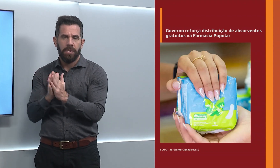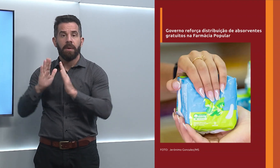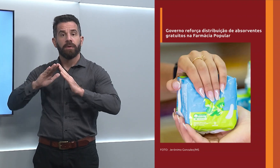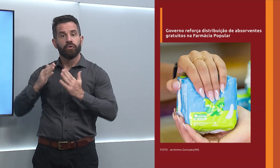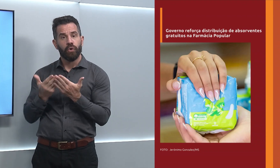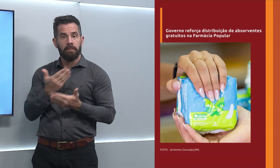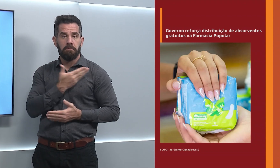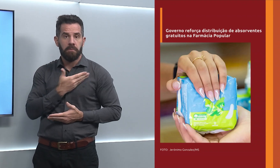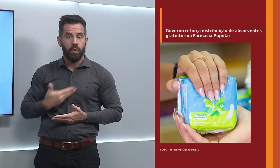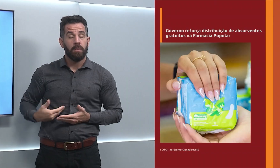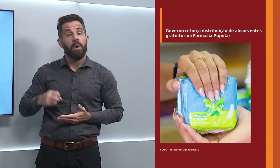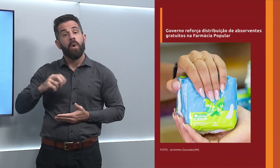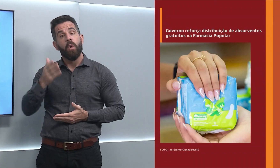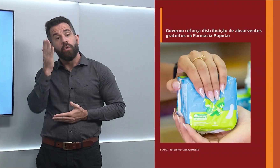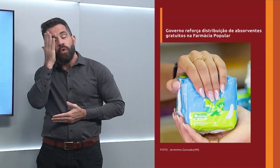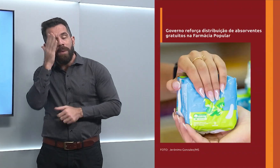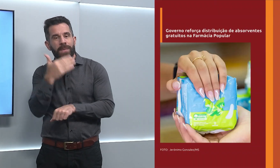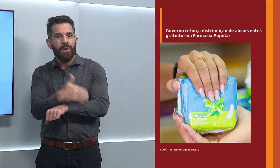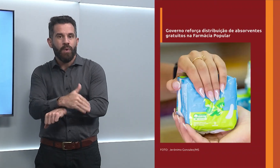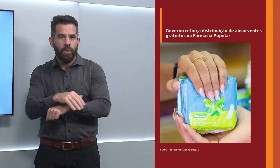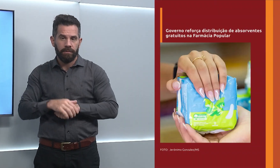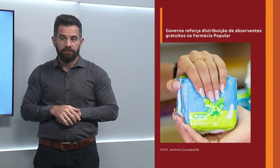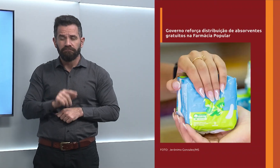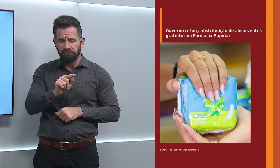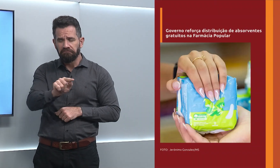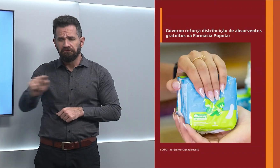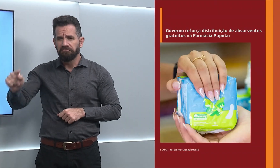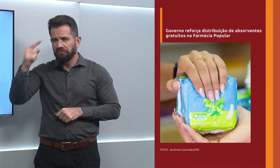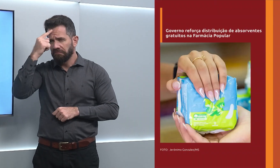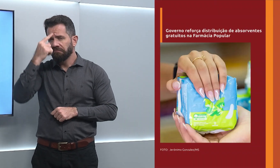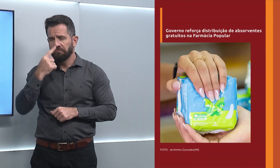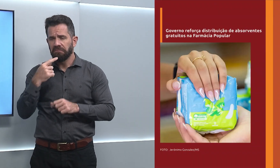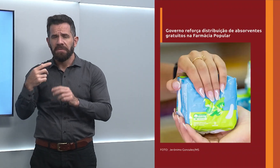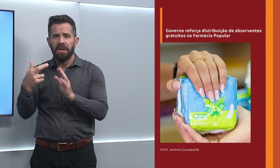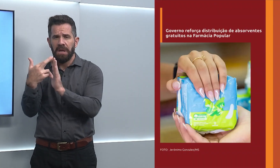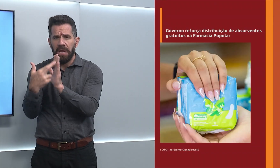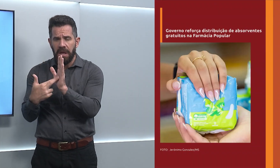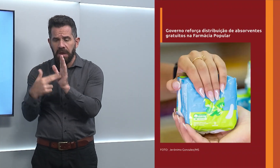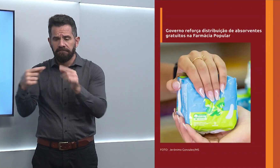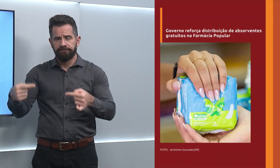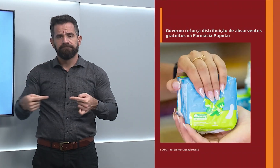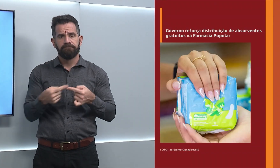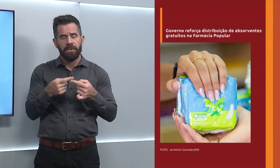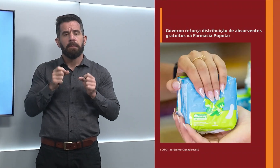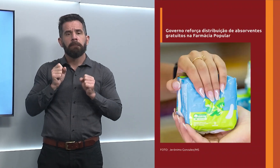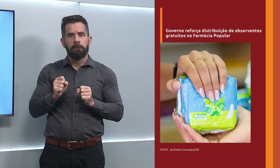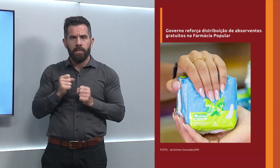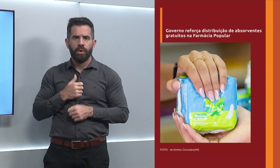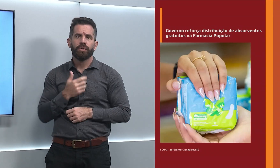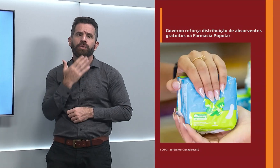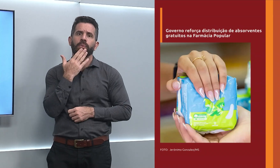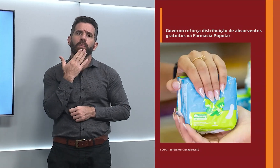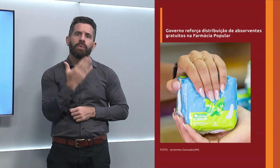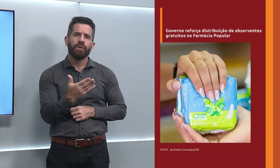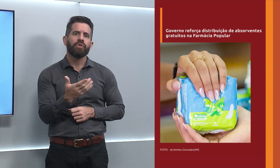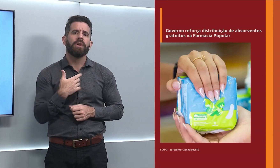situação de rua. Essas pessoas podem emitir uma autorização para retirar os absorventes na unidade de saúde